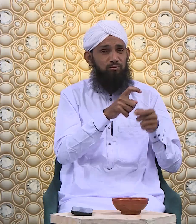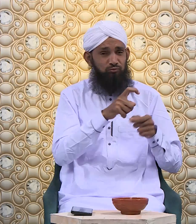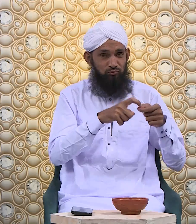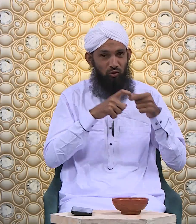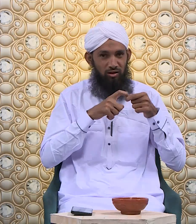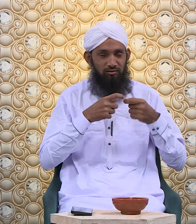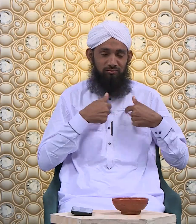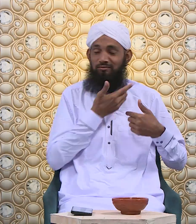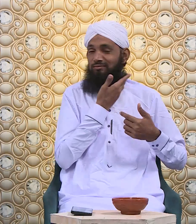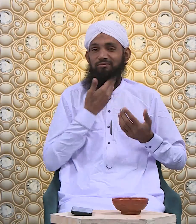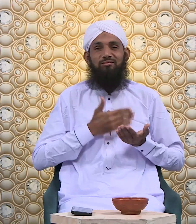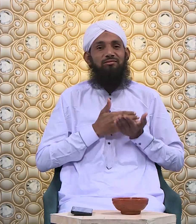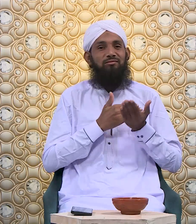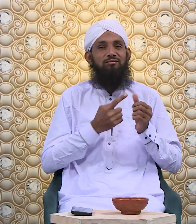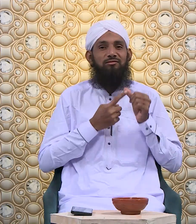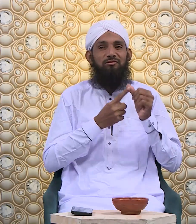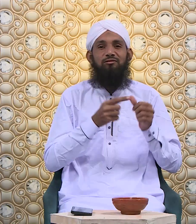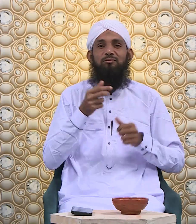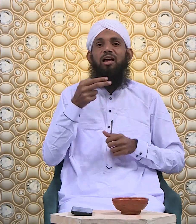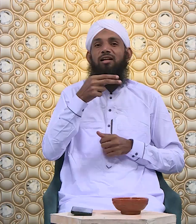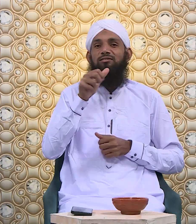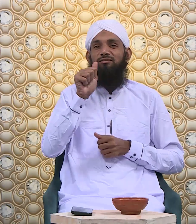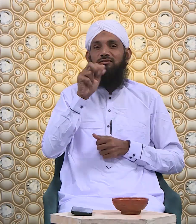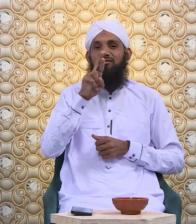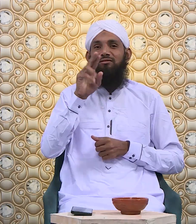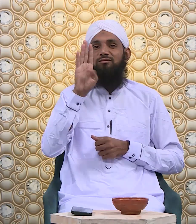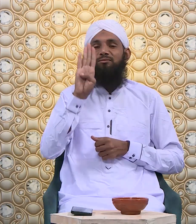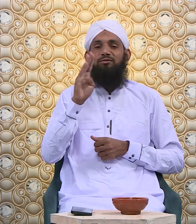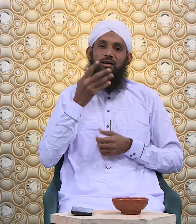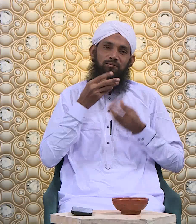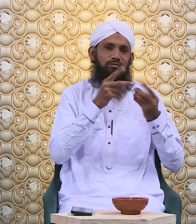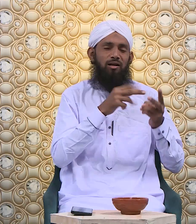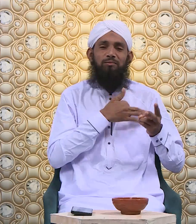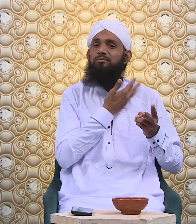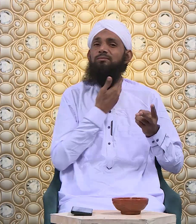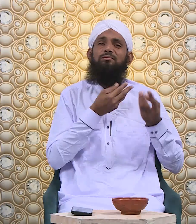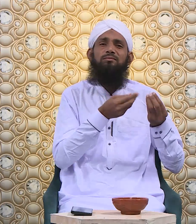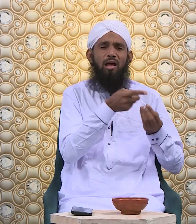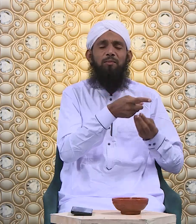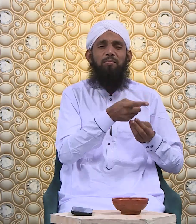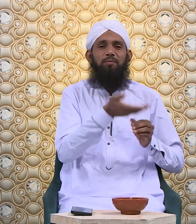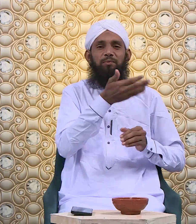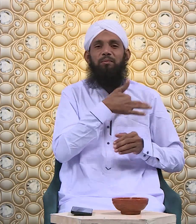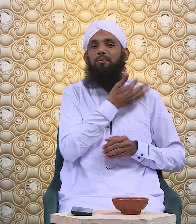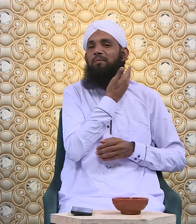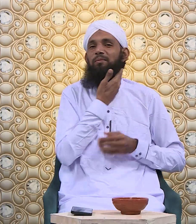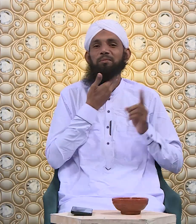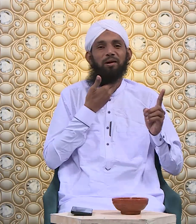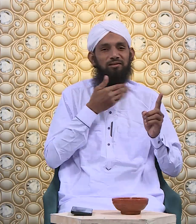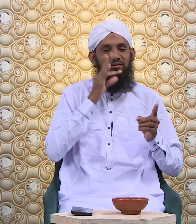تو میرا خیال ہے حرب نام رکھا جائے باقی حضور صلی اللہ علیہ وآلہ وسلم مختار ہیں تو آپ صلی